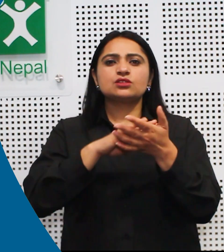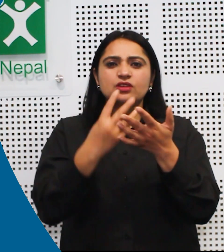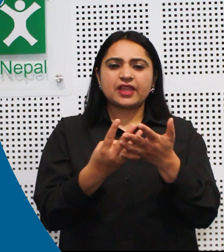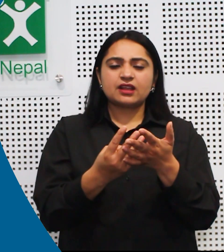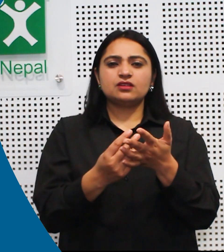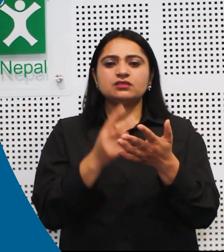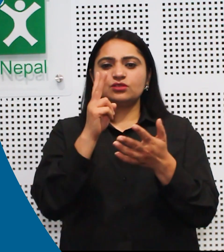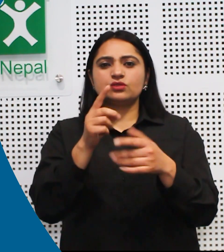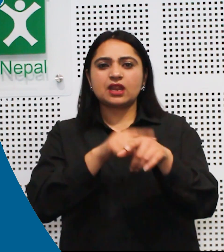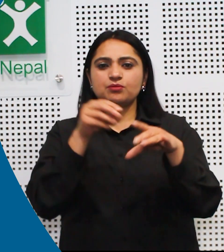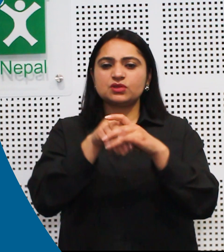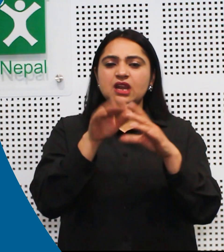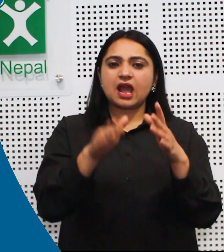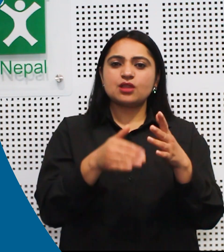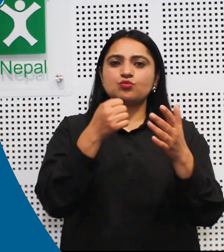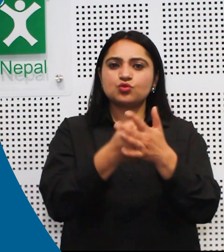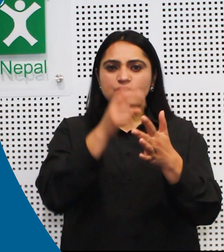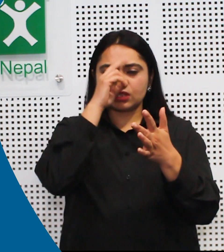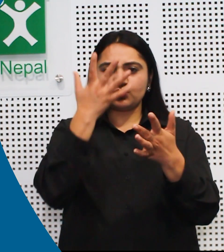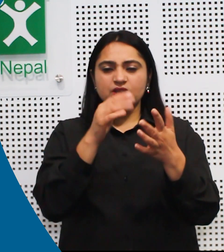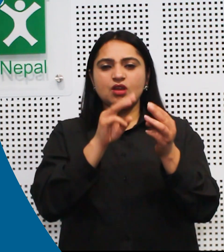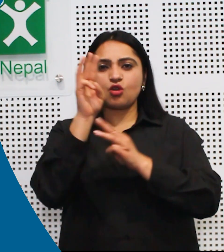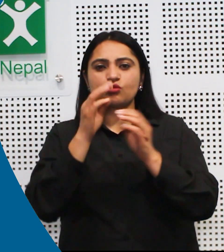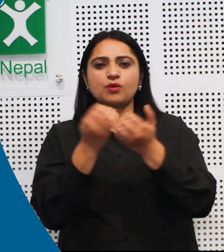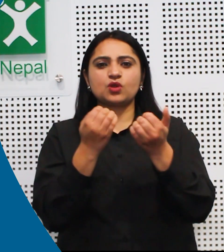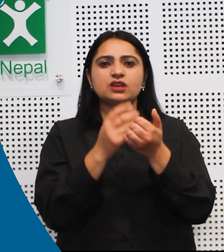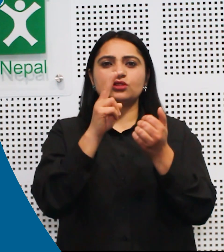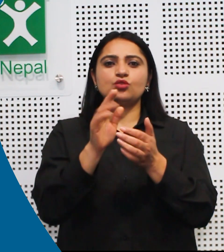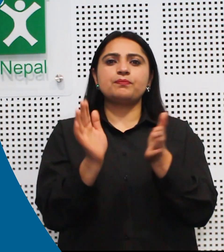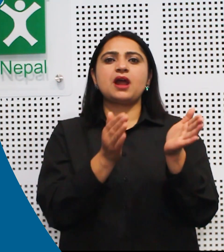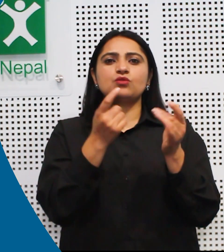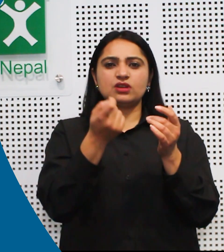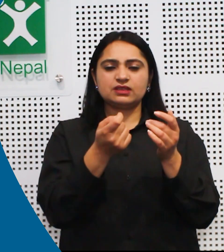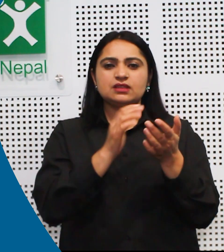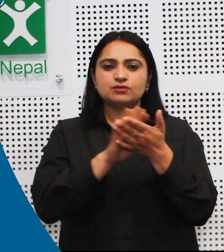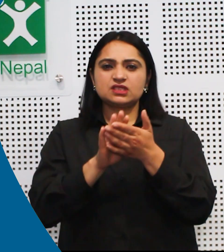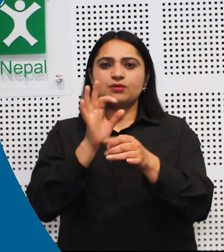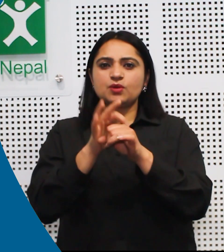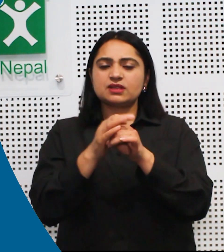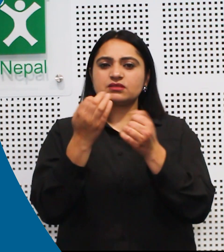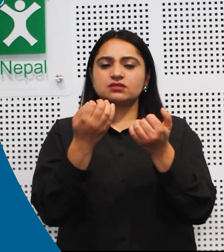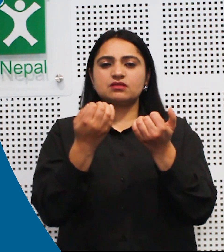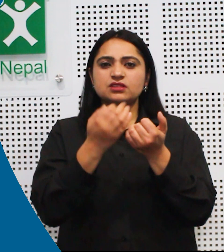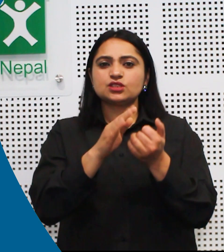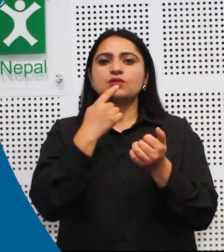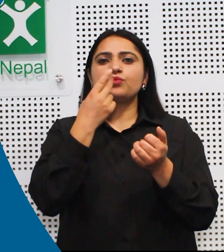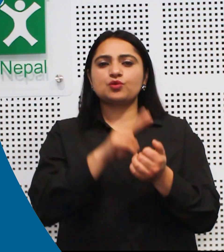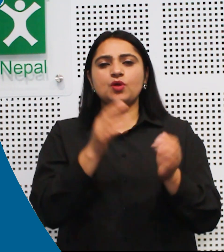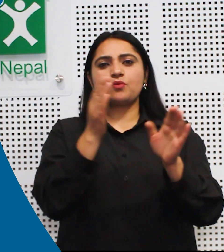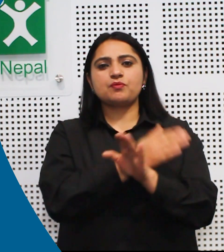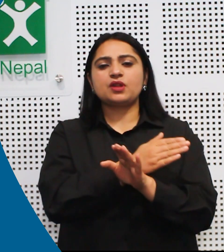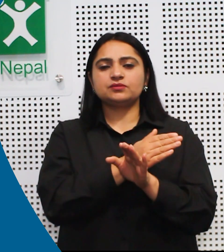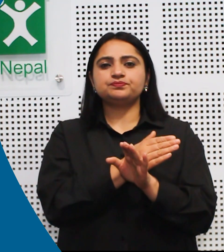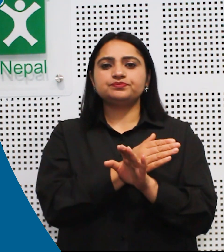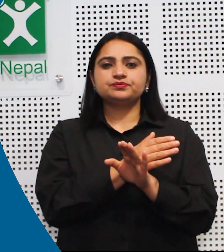बारेमा तथ्याङ्क राख्ने अथवा त्यसको अनुगमन गर्ने त्यो पाटो अलि बिस्तारै व्यवस्थित हुँदैछ भन्नुभयो। पहिलो स्थानीय सरकार आएको पहिलो